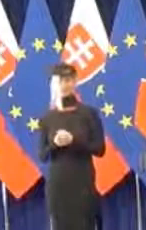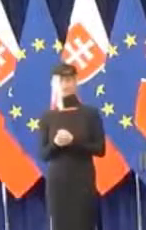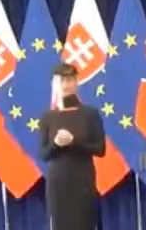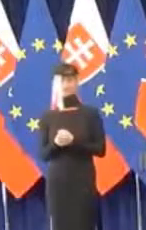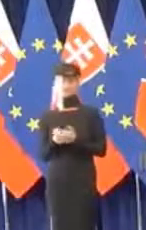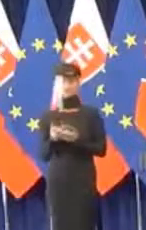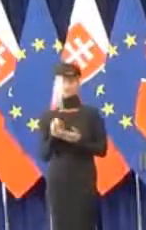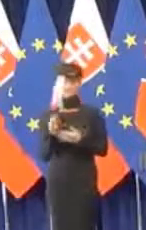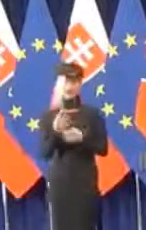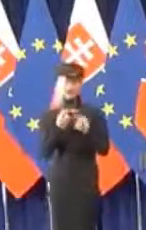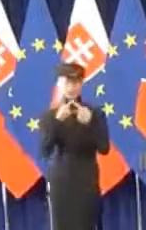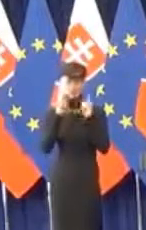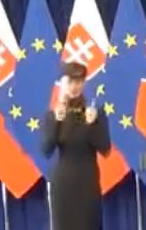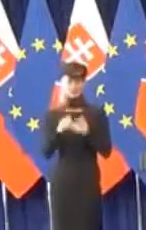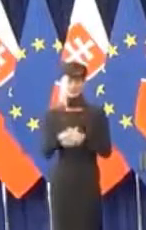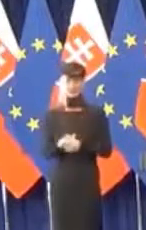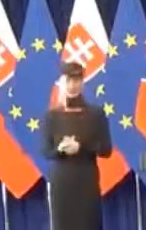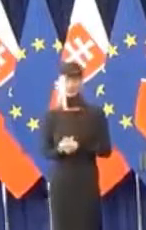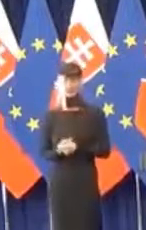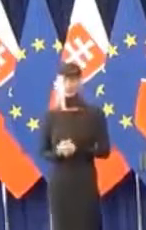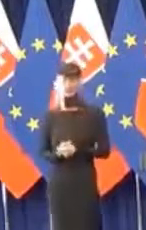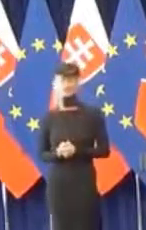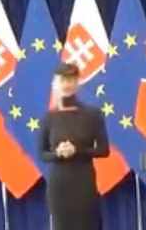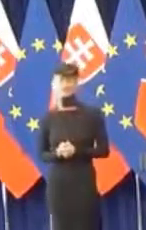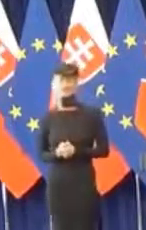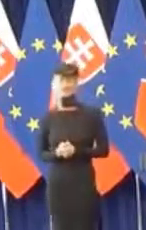Značí slovenský, ak sa dá.